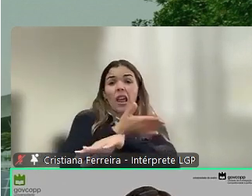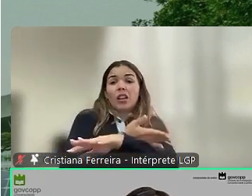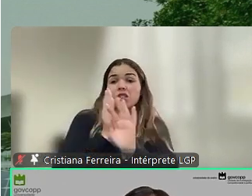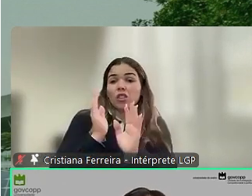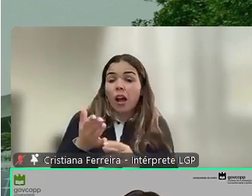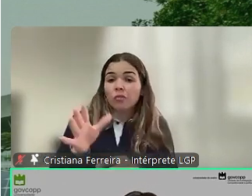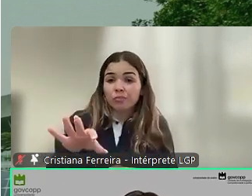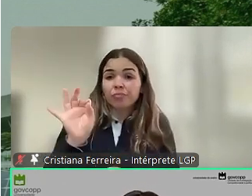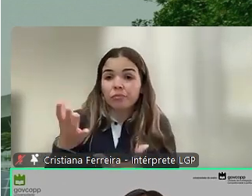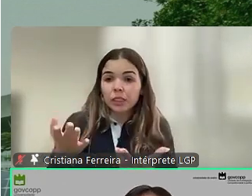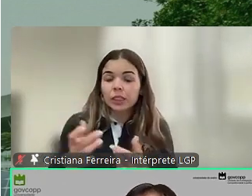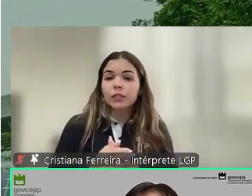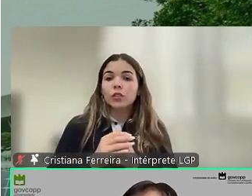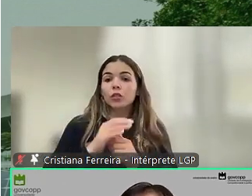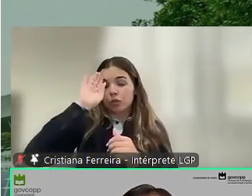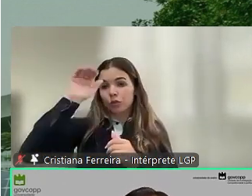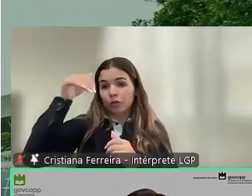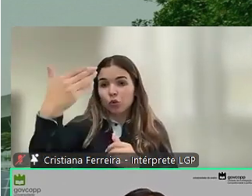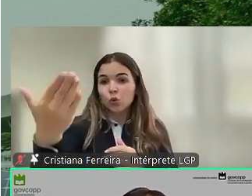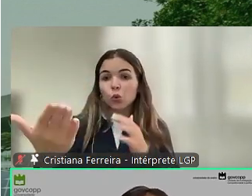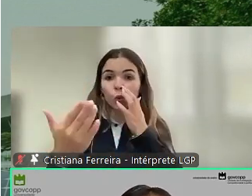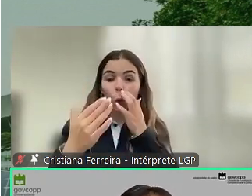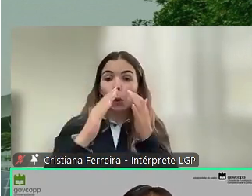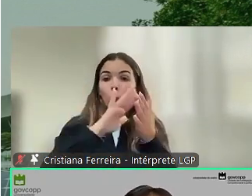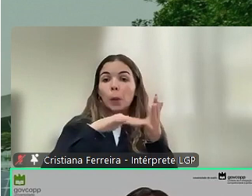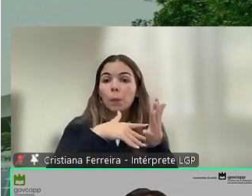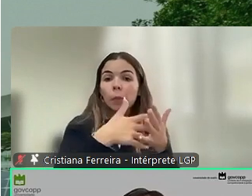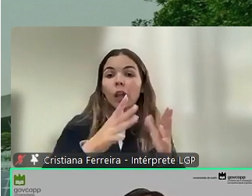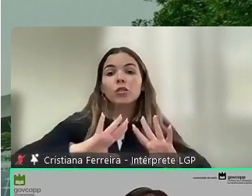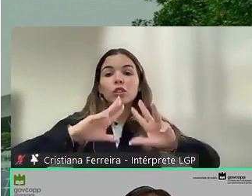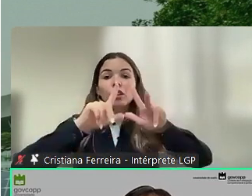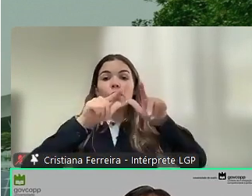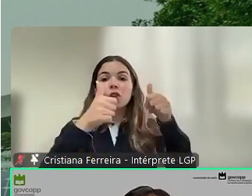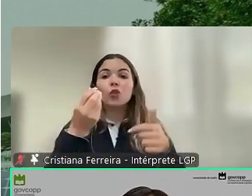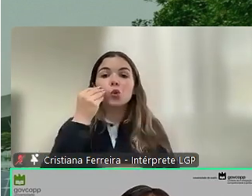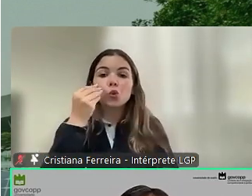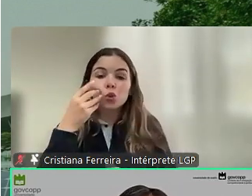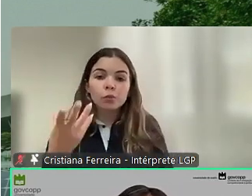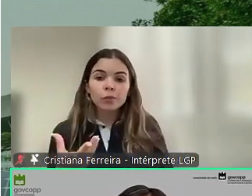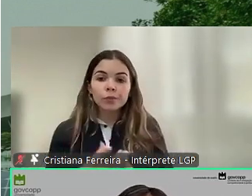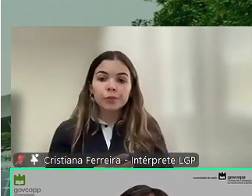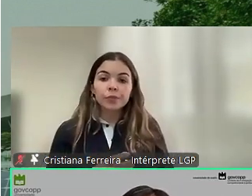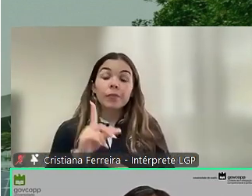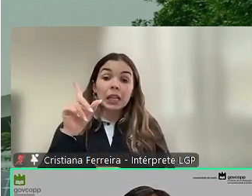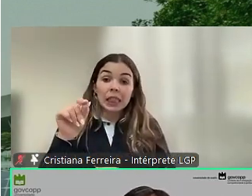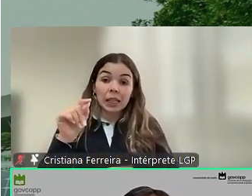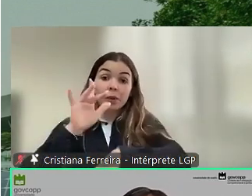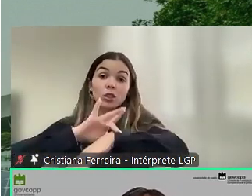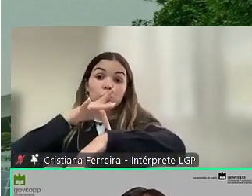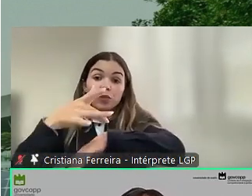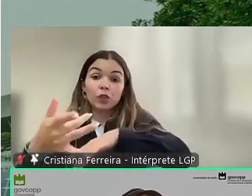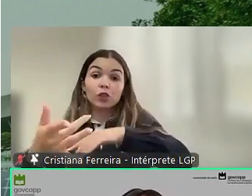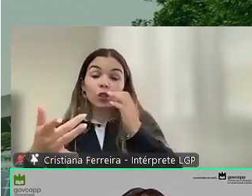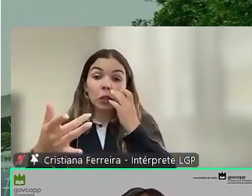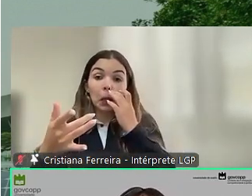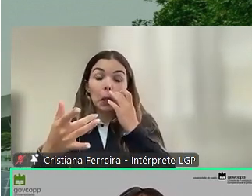futuro daquele plano territorial, de como é que aquele espaço vai ser desenvolvido. E que aqui os profissionais são os atores-chave para